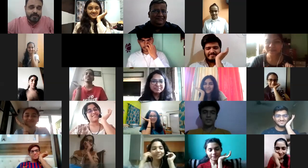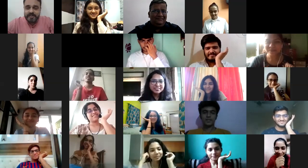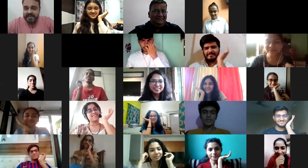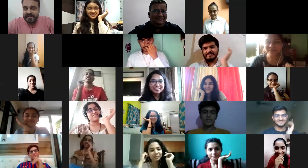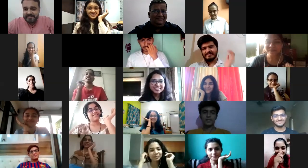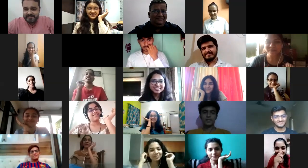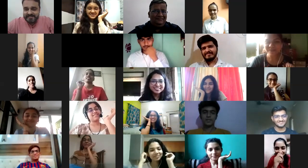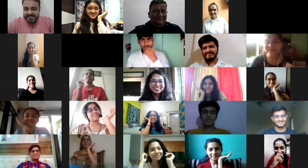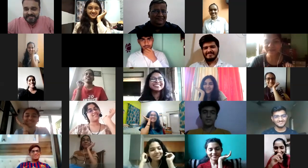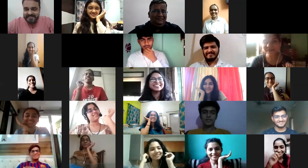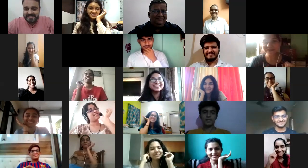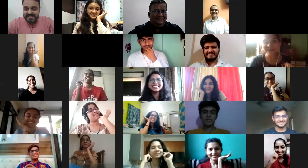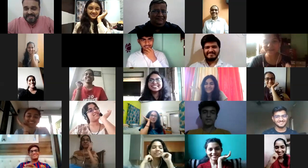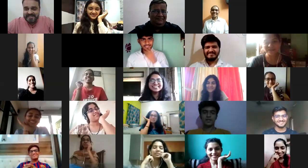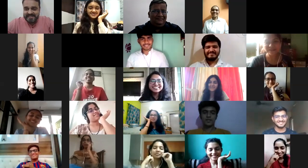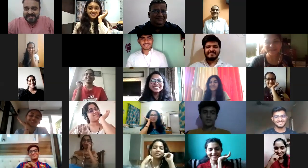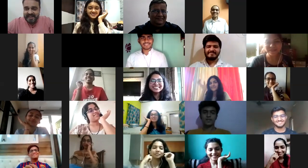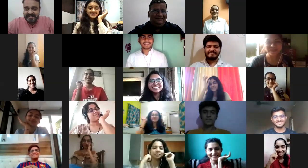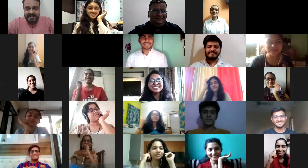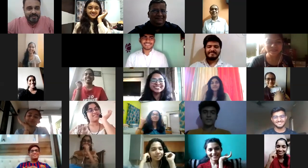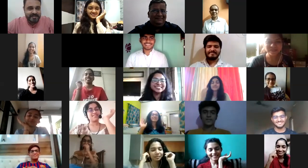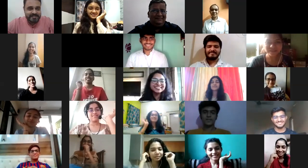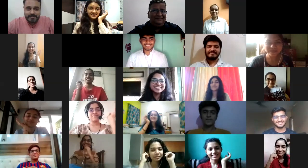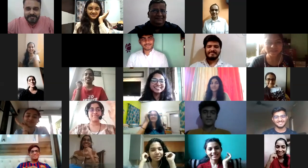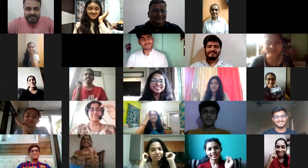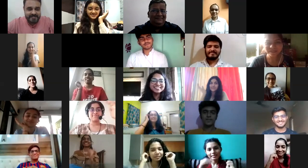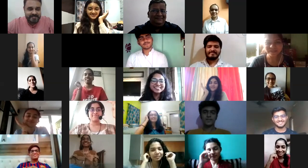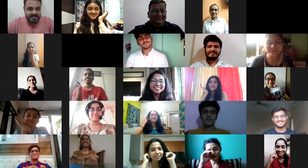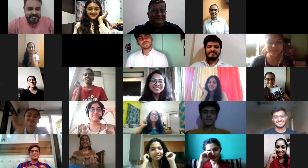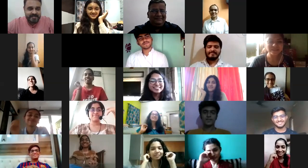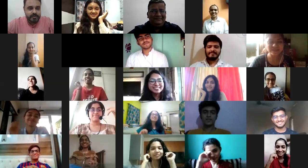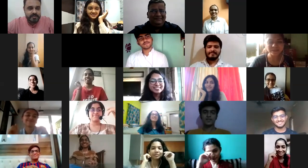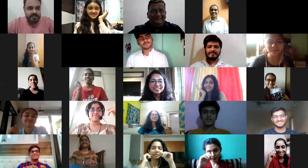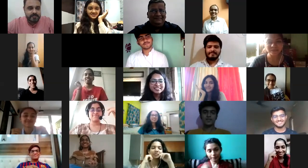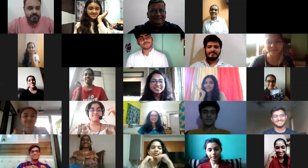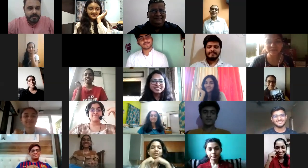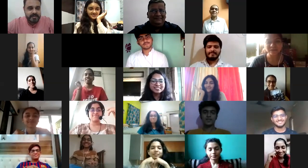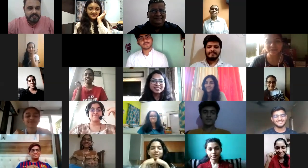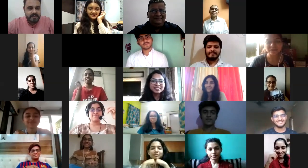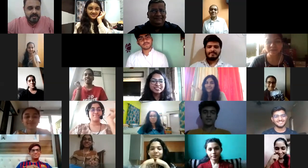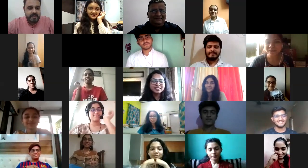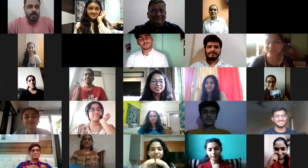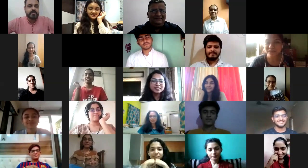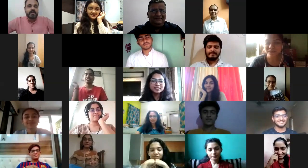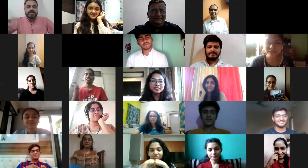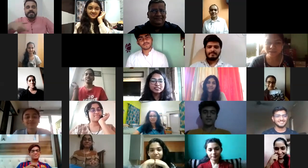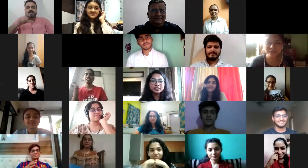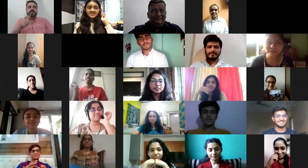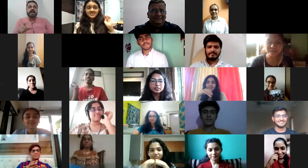forget, yeah, isn't it? Canteen और coffee कैसे भूल सकते हैं? Then some of you may ask, अगर coffee ऐसा है तो चाय कैसा